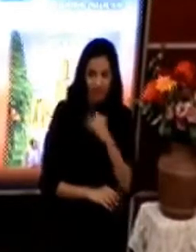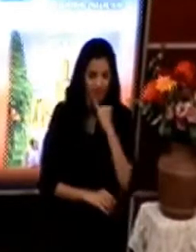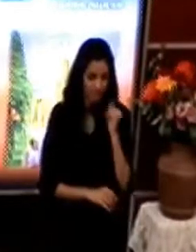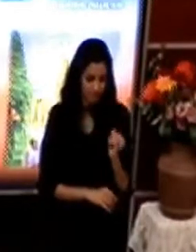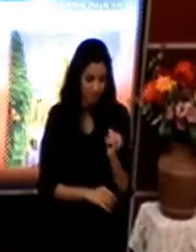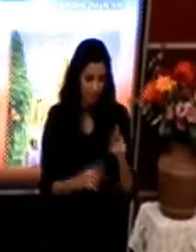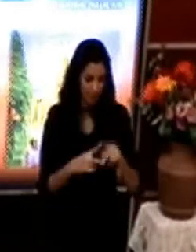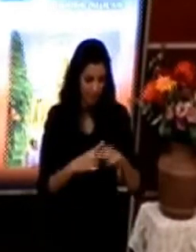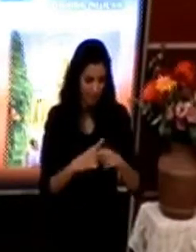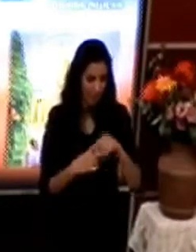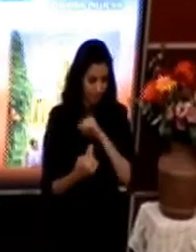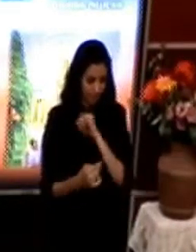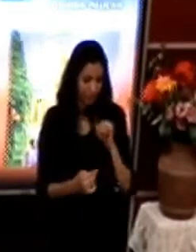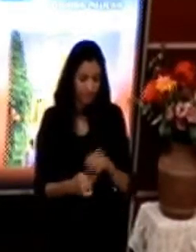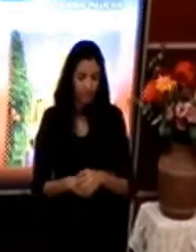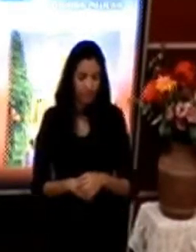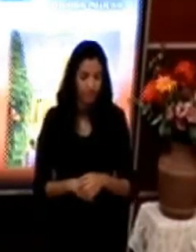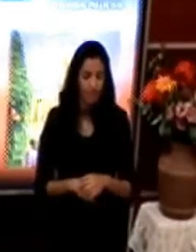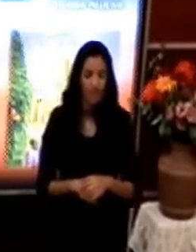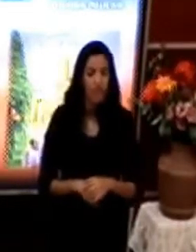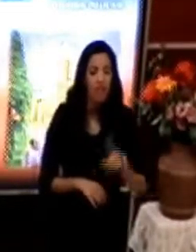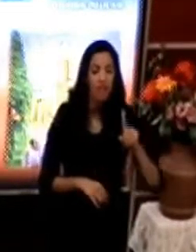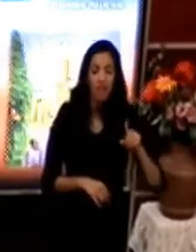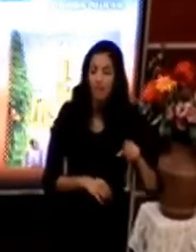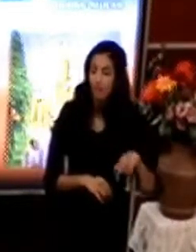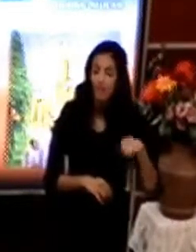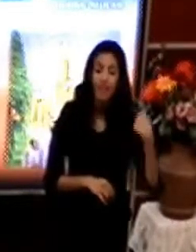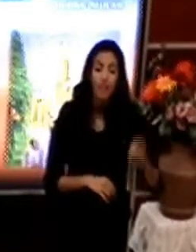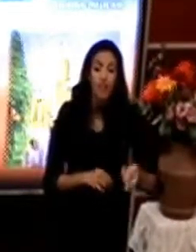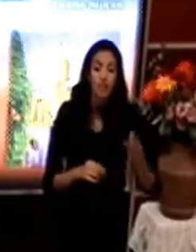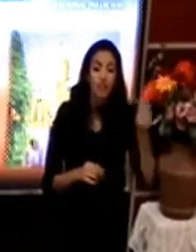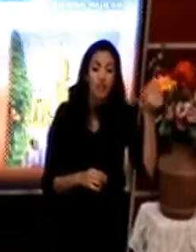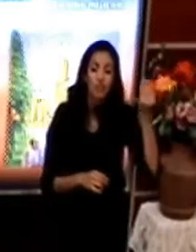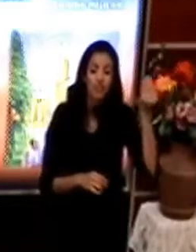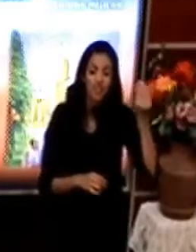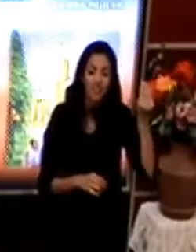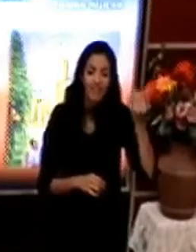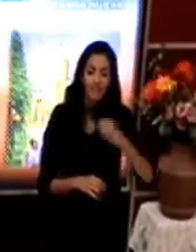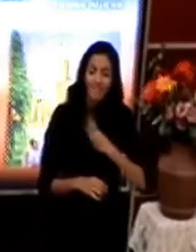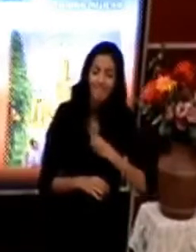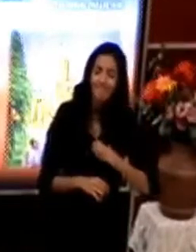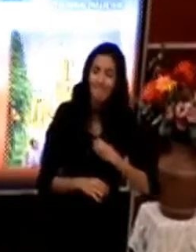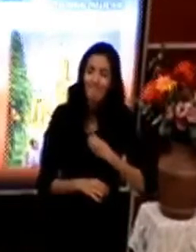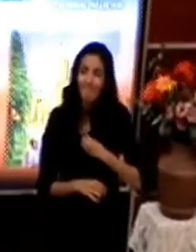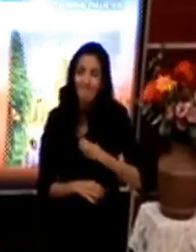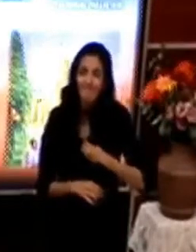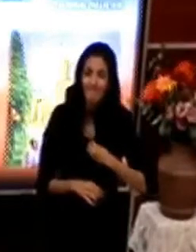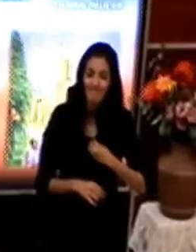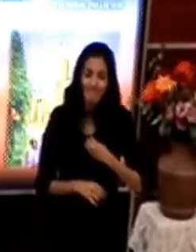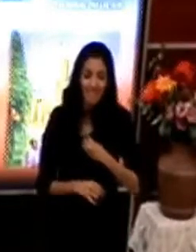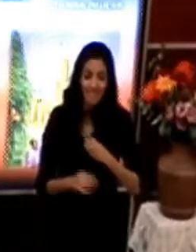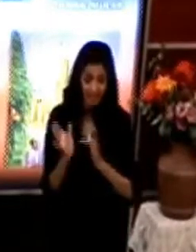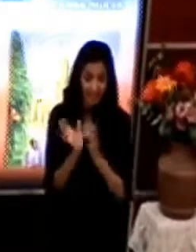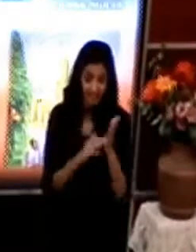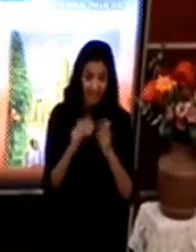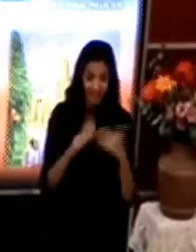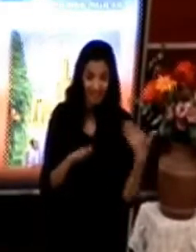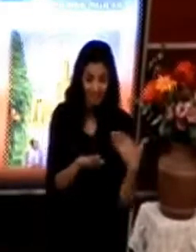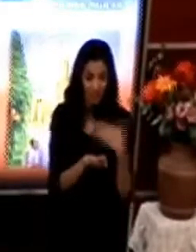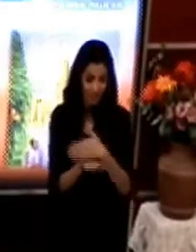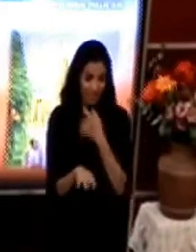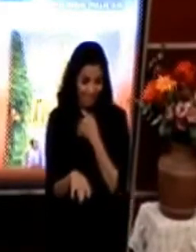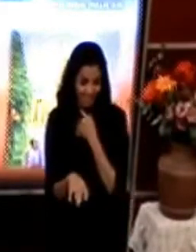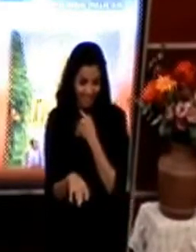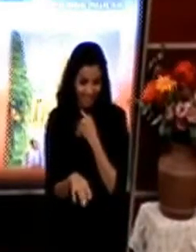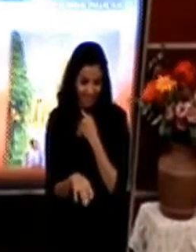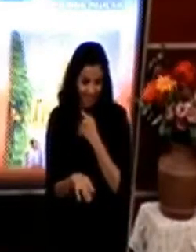Salimos y al otro sábado me había quedado esa idea de volver, de